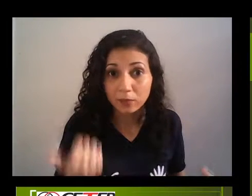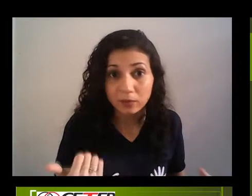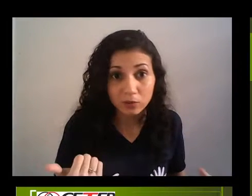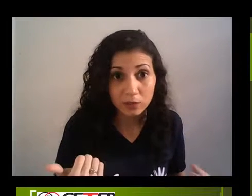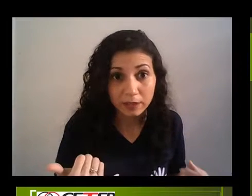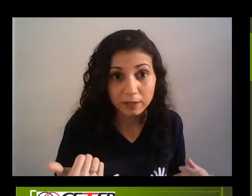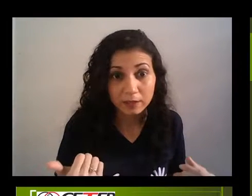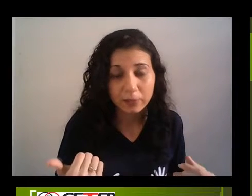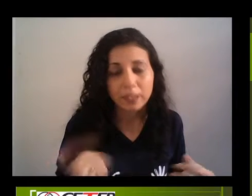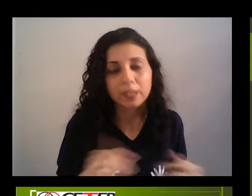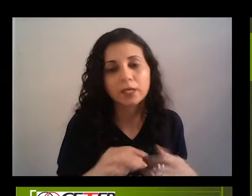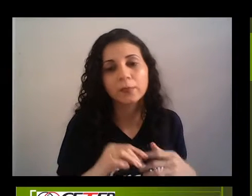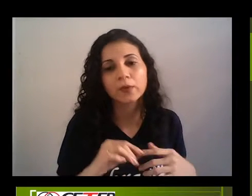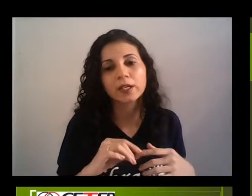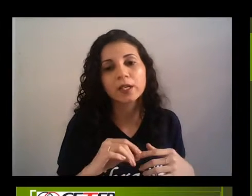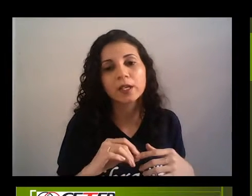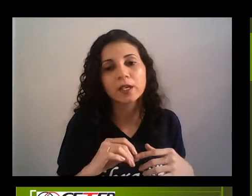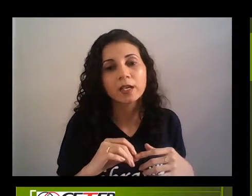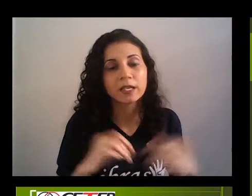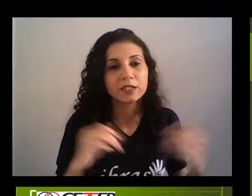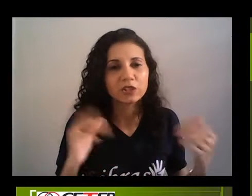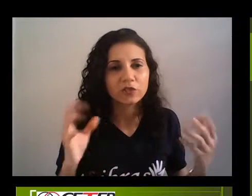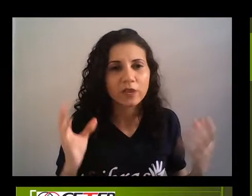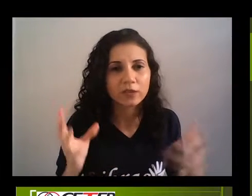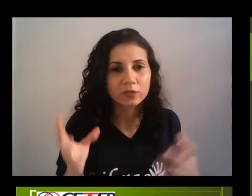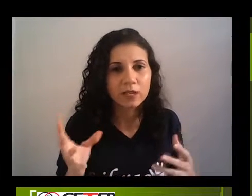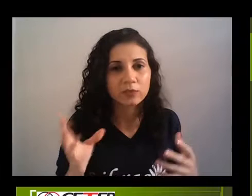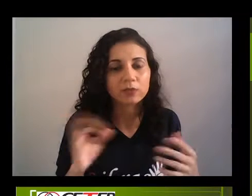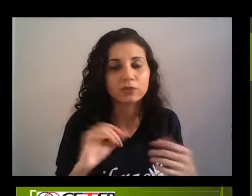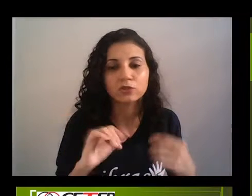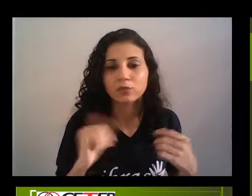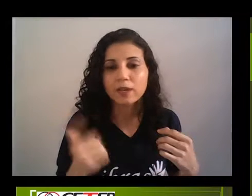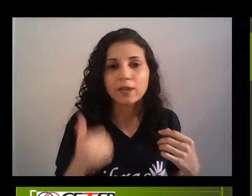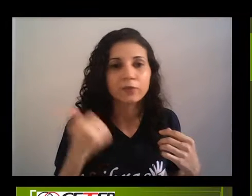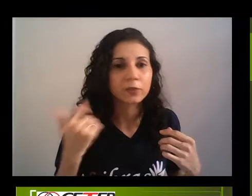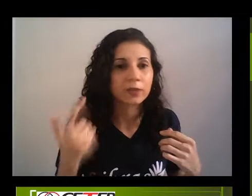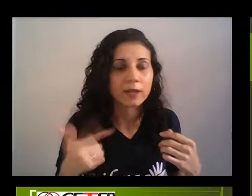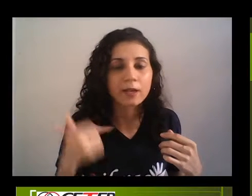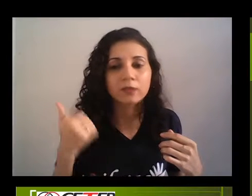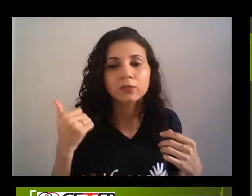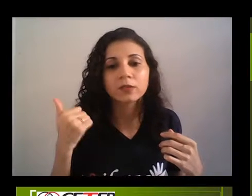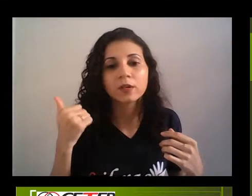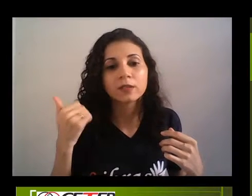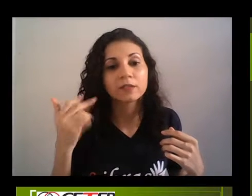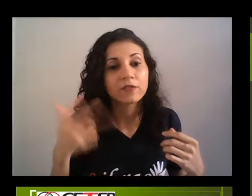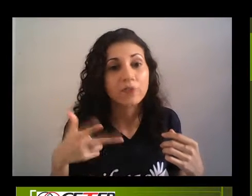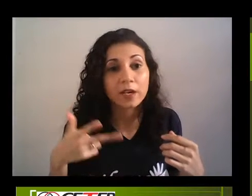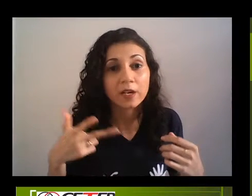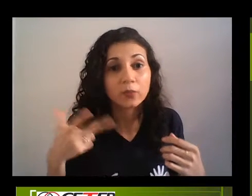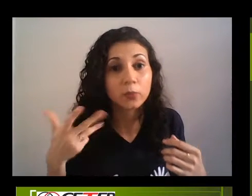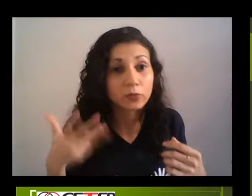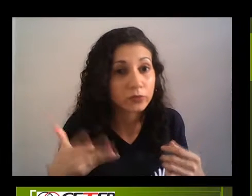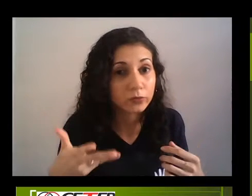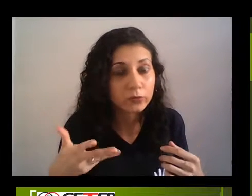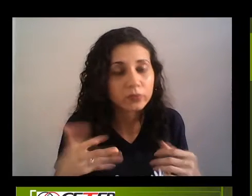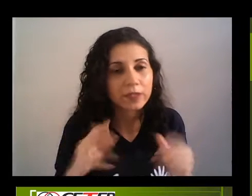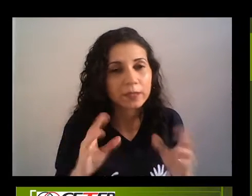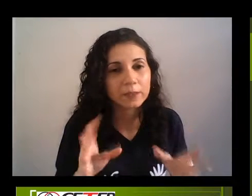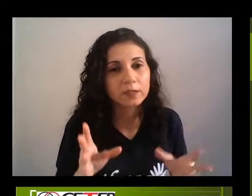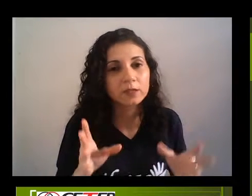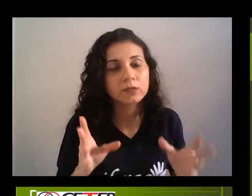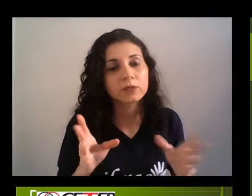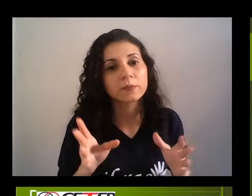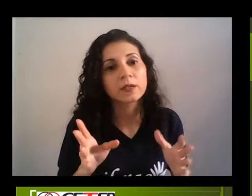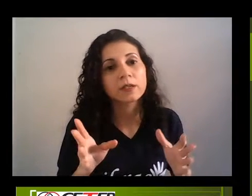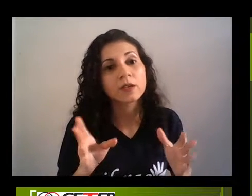grau da surdez também, né? Porque existem vários graus, existe o leve, moderado, severo, profundo, vai